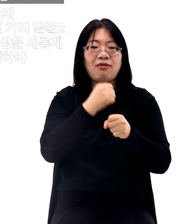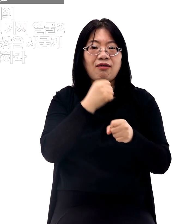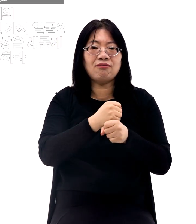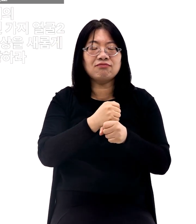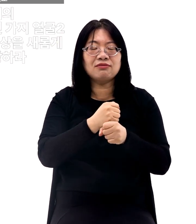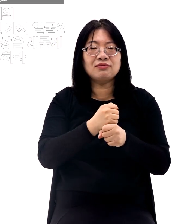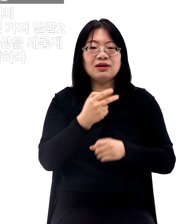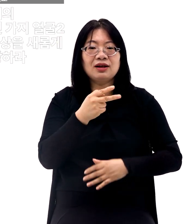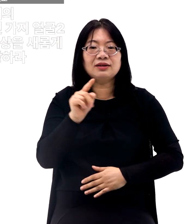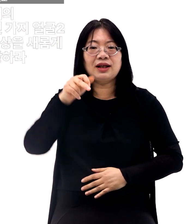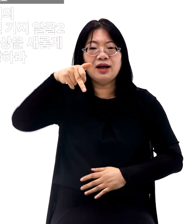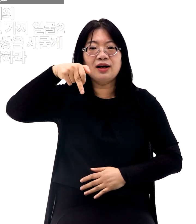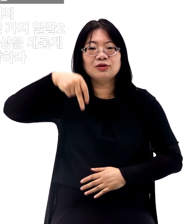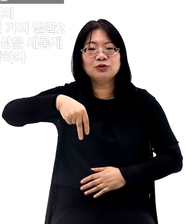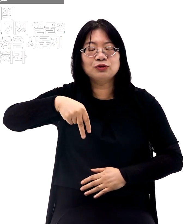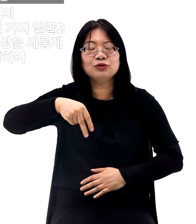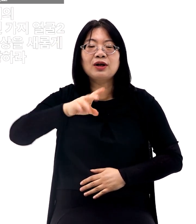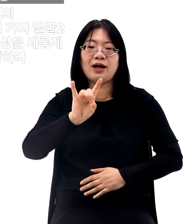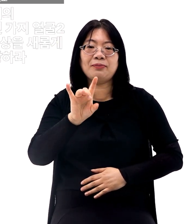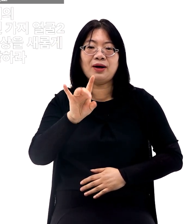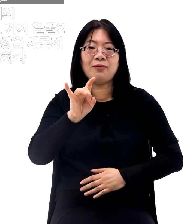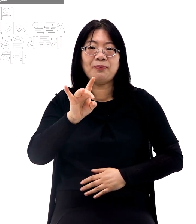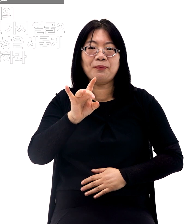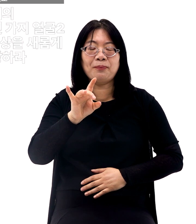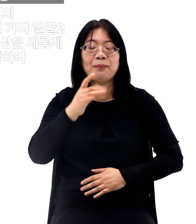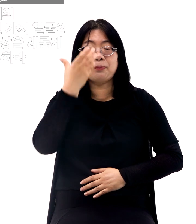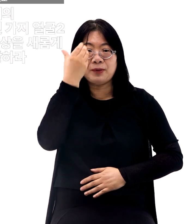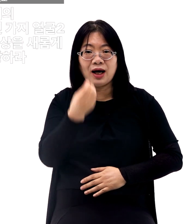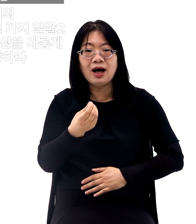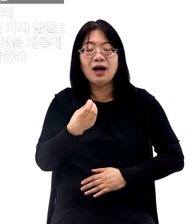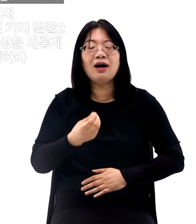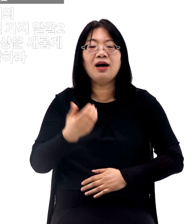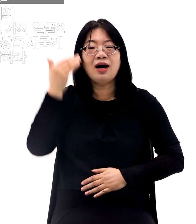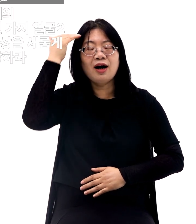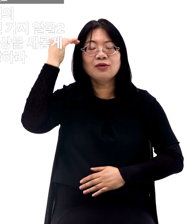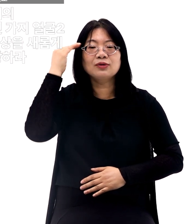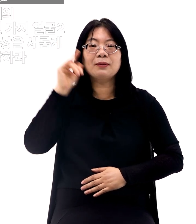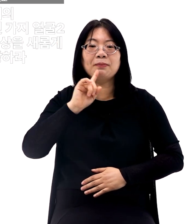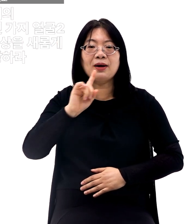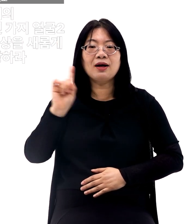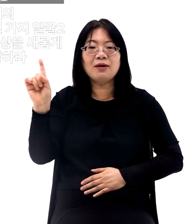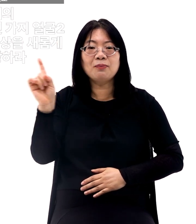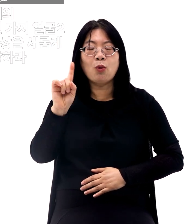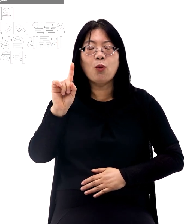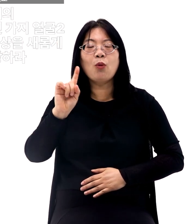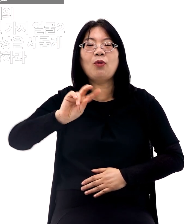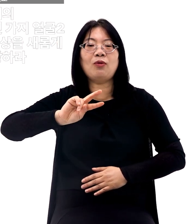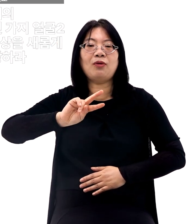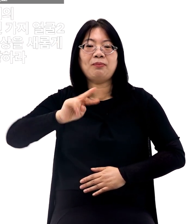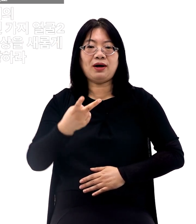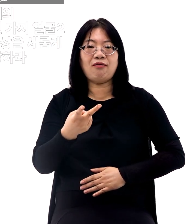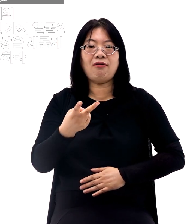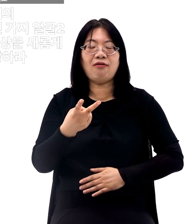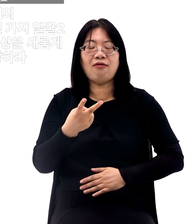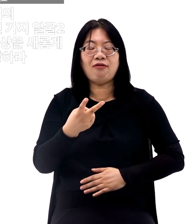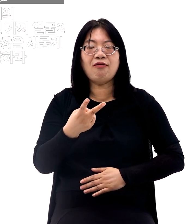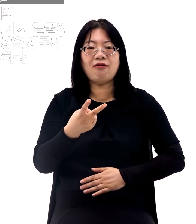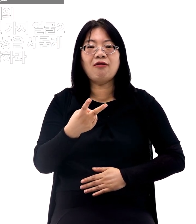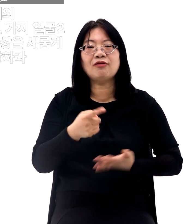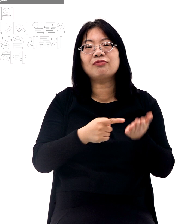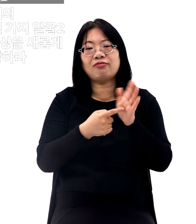한 편을 읽게 됐어요. 그래서 그걸 찾아봤더니 우리말로 더빙이 돼서 나와